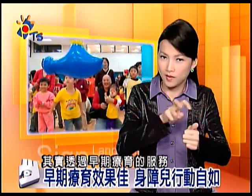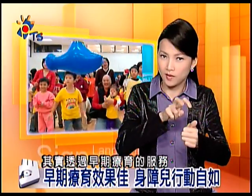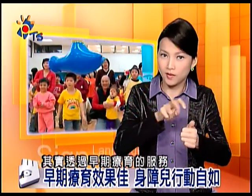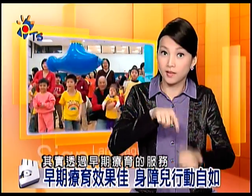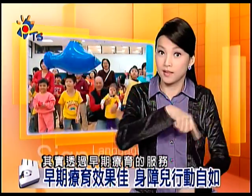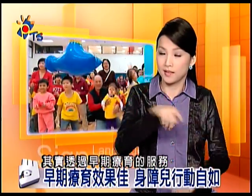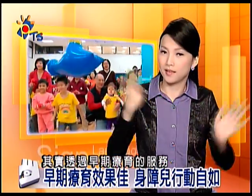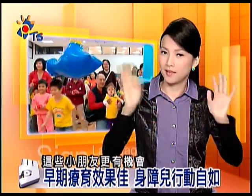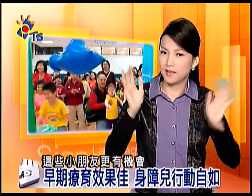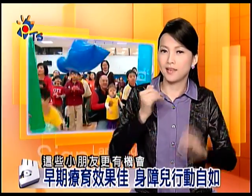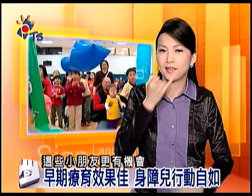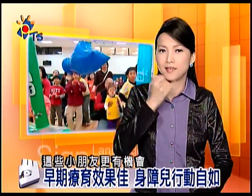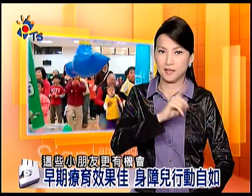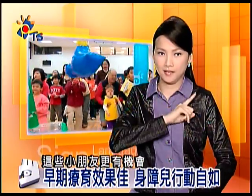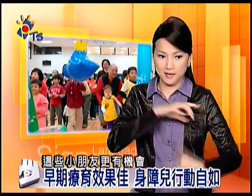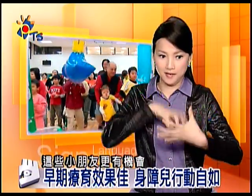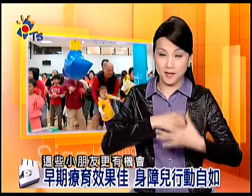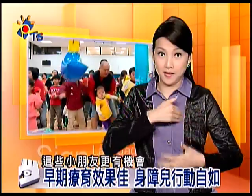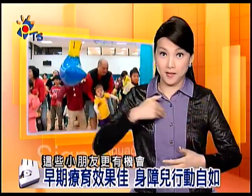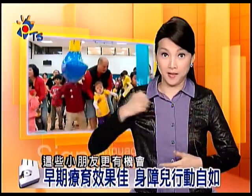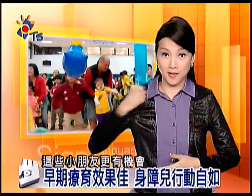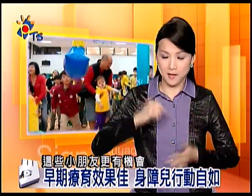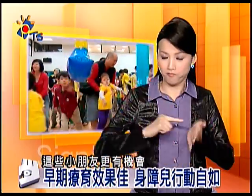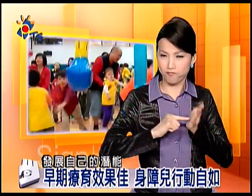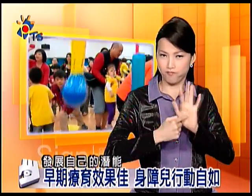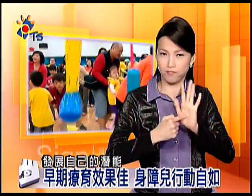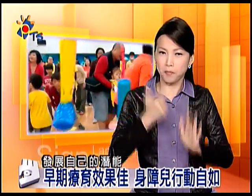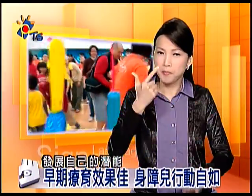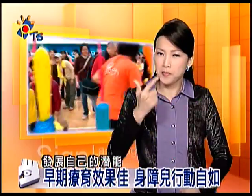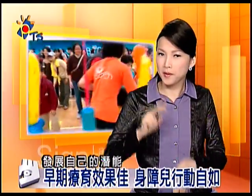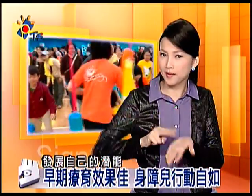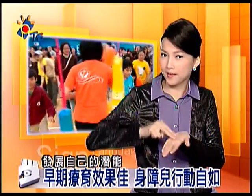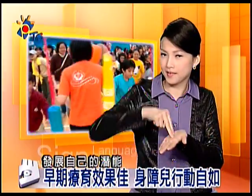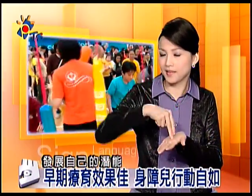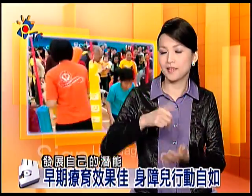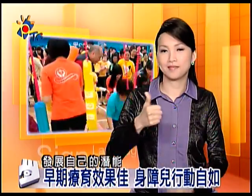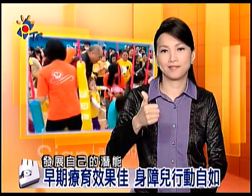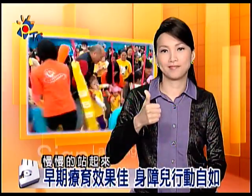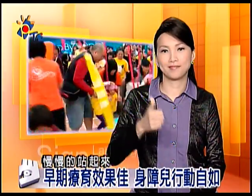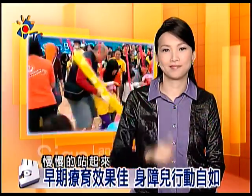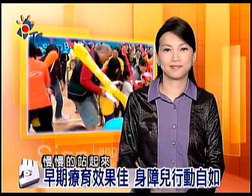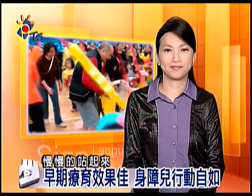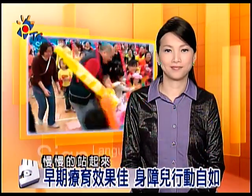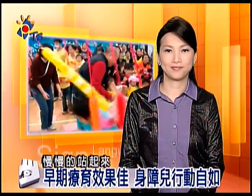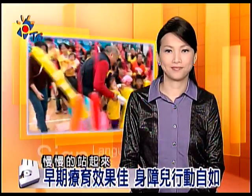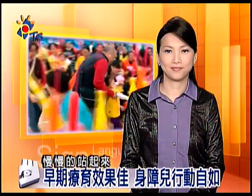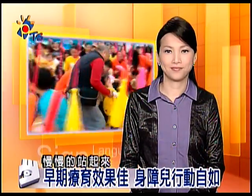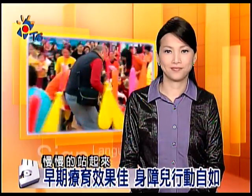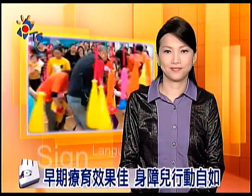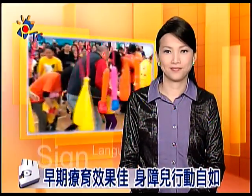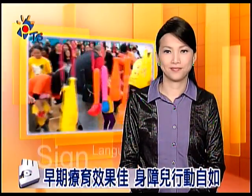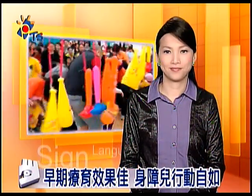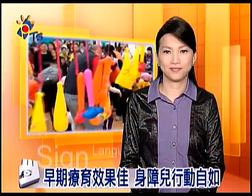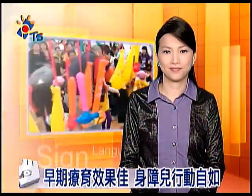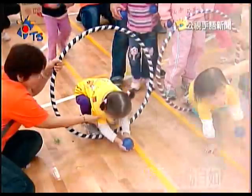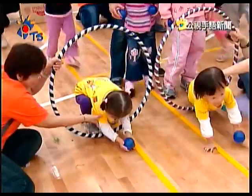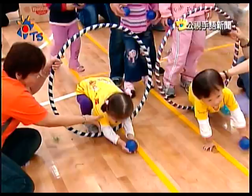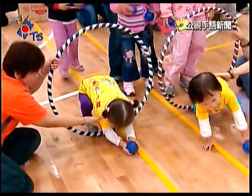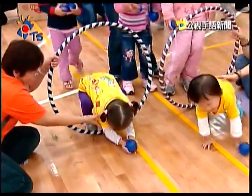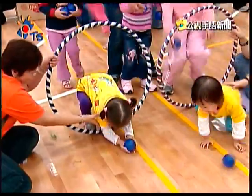服务，这些小朋友更有机会发展自己的潜能，慢慢站起来。 在爸爸的